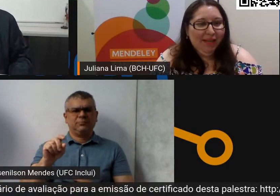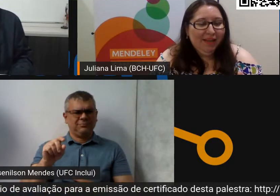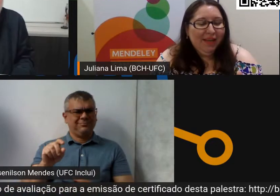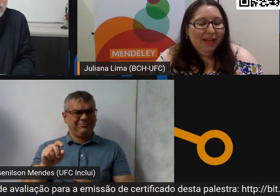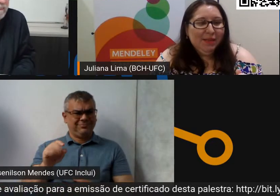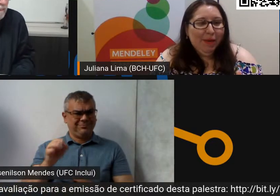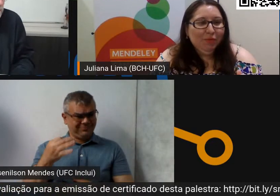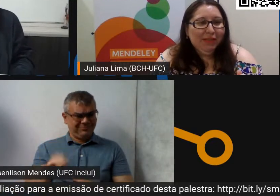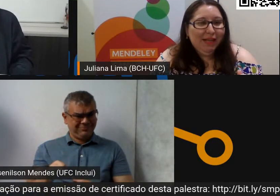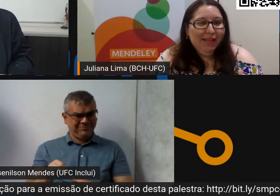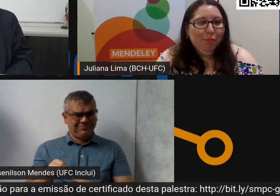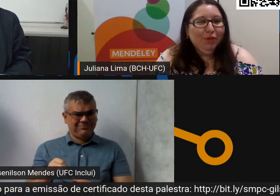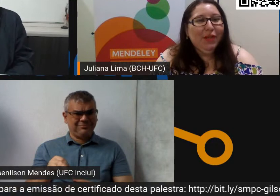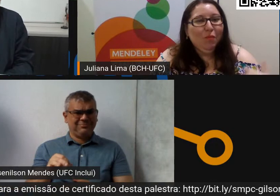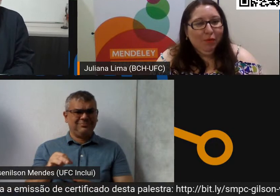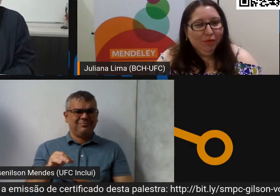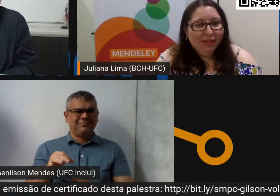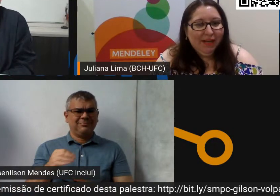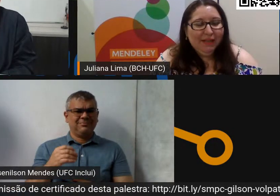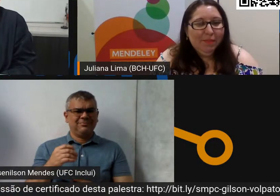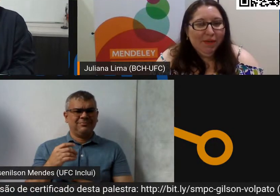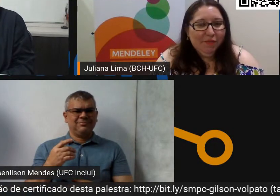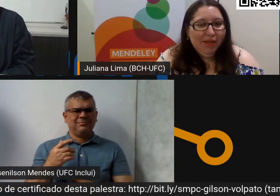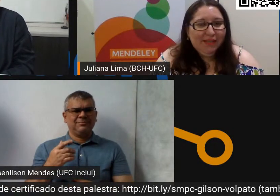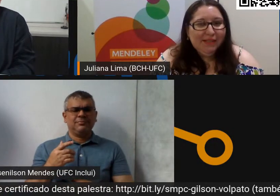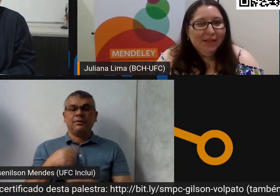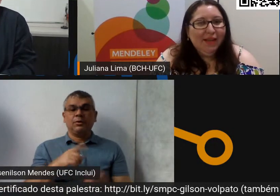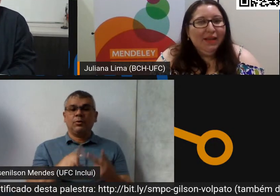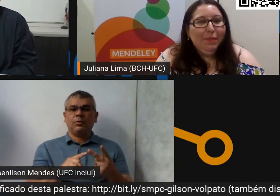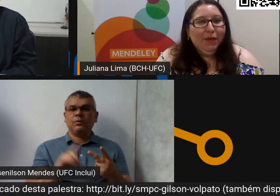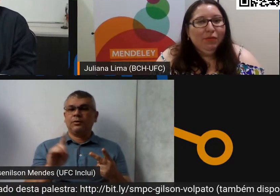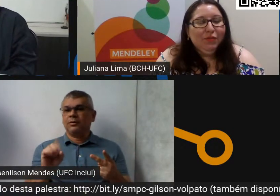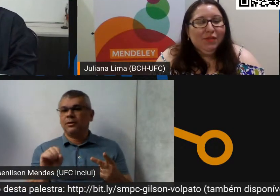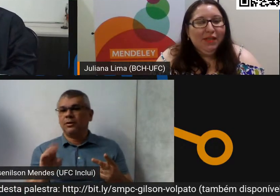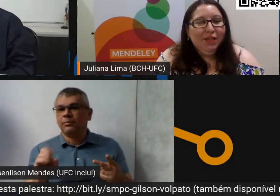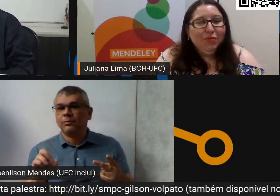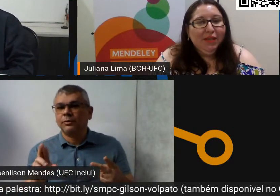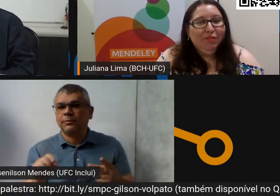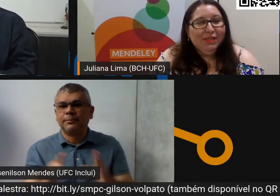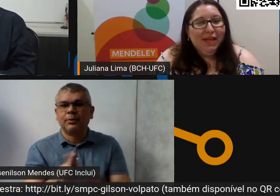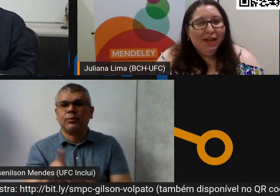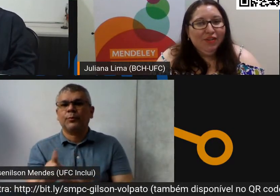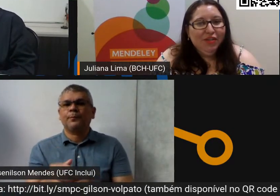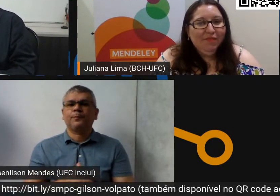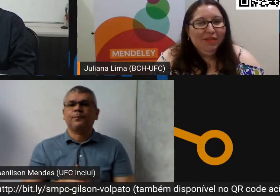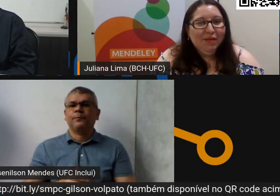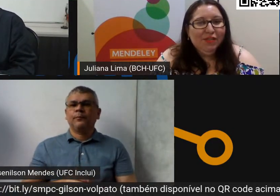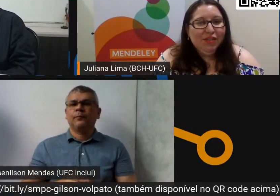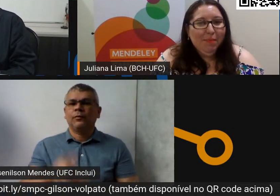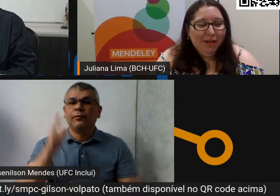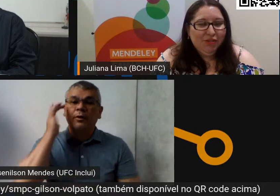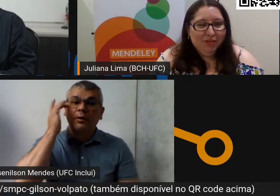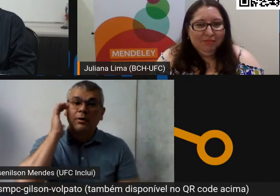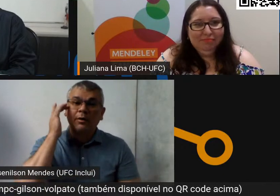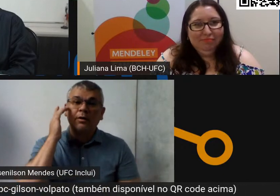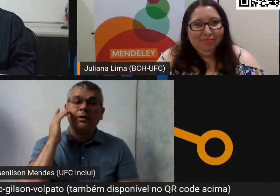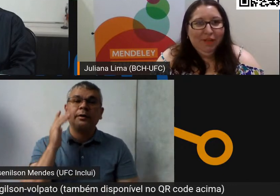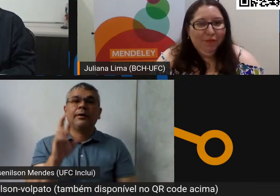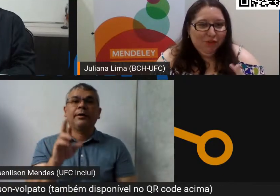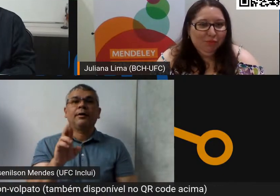quando, essa pergunta da Débora, tem uma outra que ela também fez, perguntando o seguinte: o que você acha de revisão